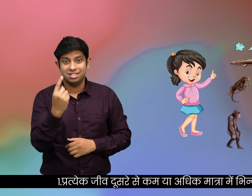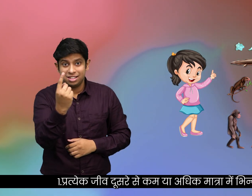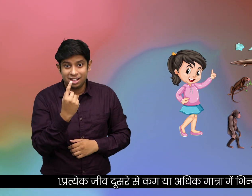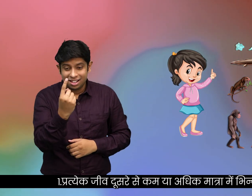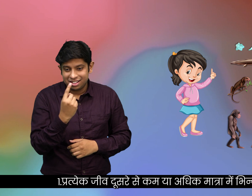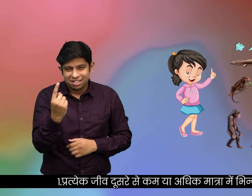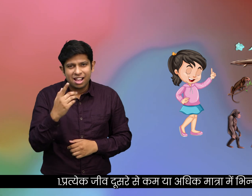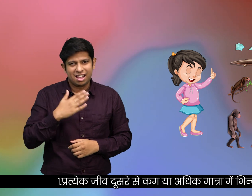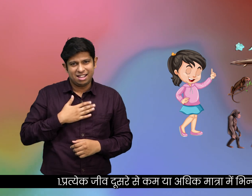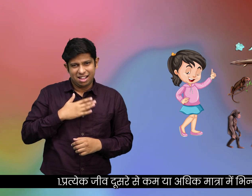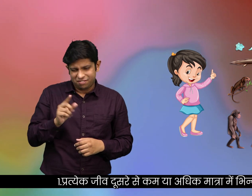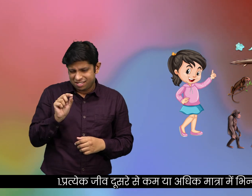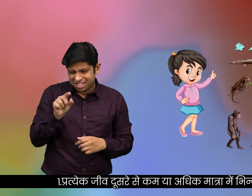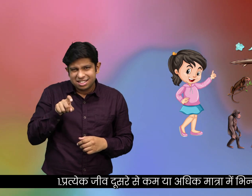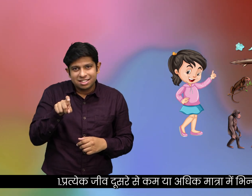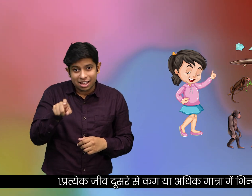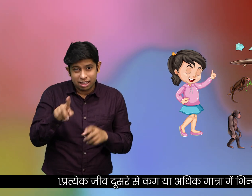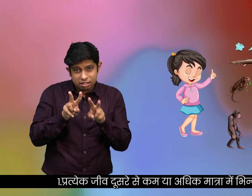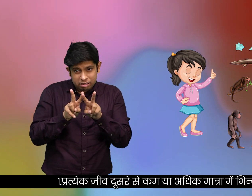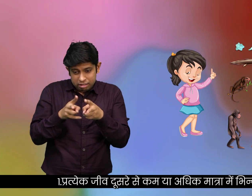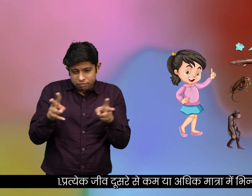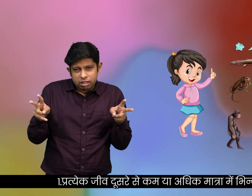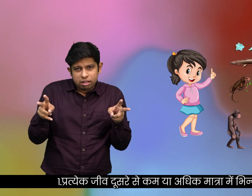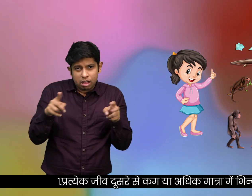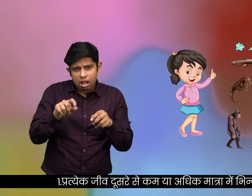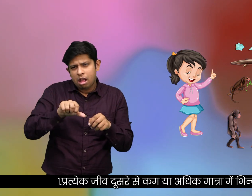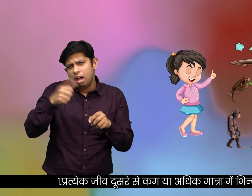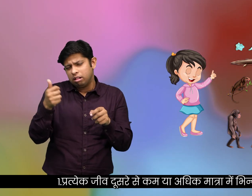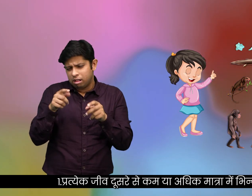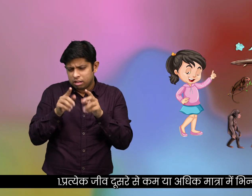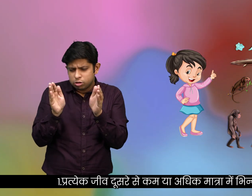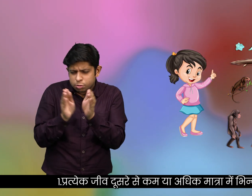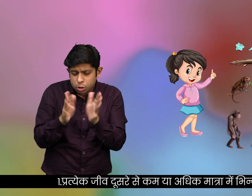पहला, प्रत्येक जीव दूसरे से कम या अधिक मात्रा में भिन्न होता है।